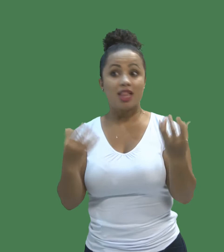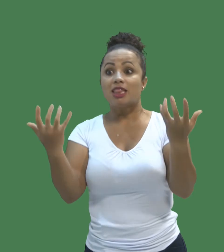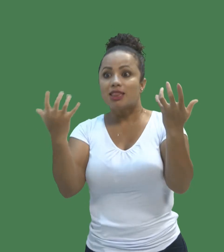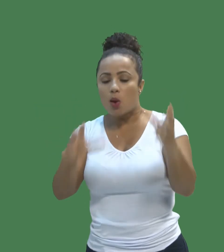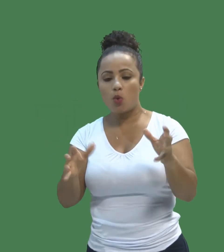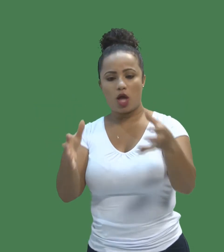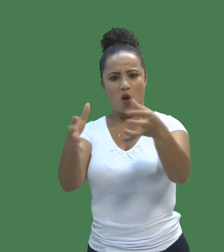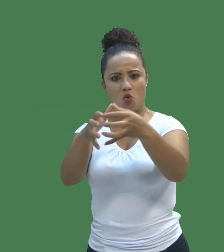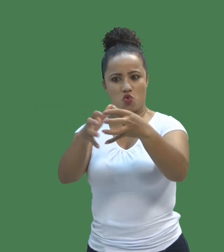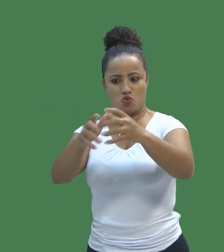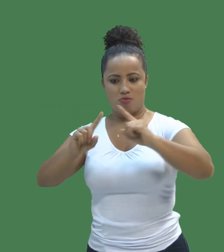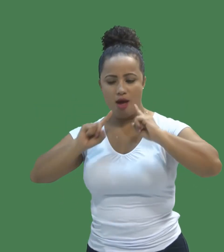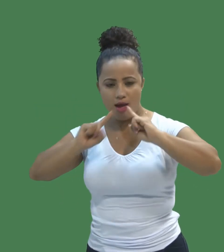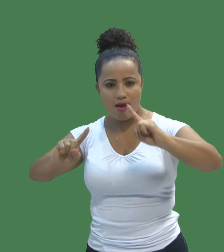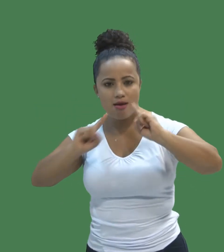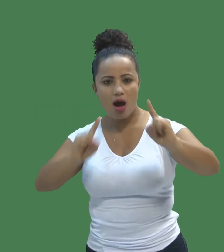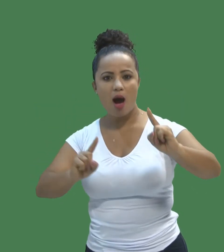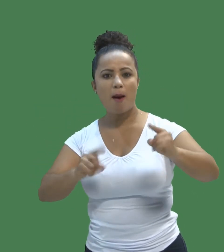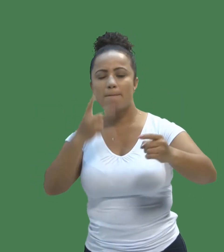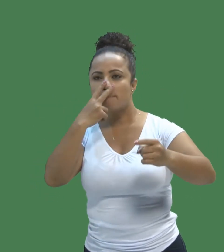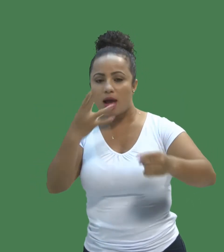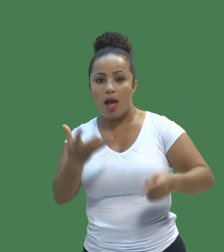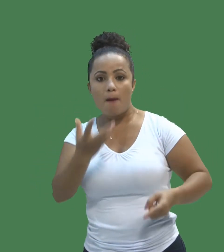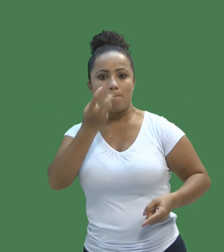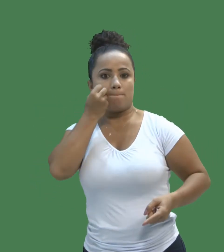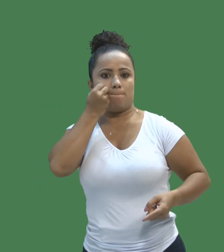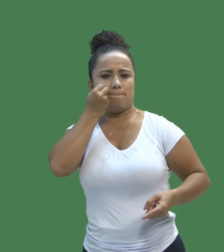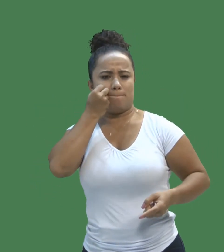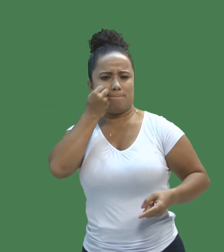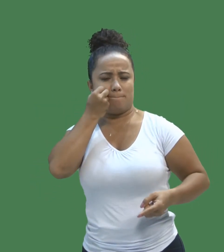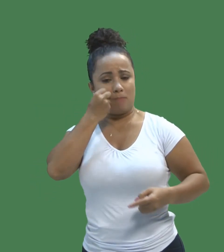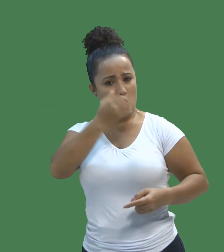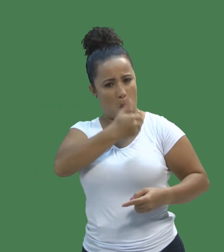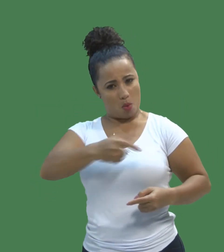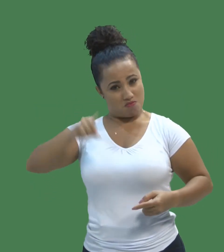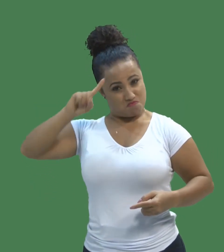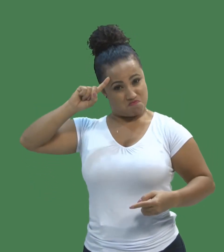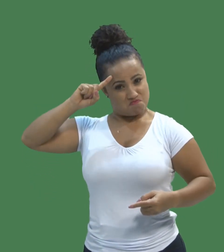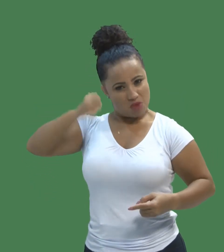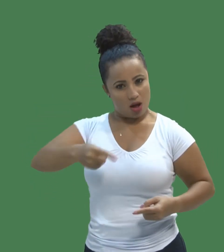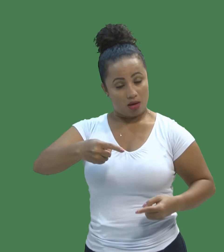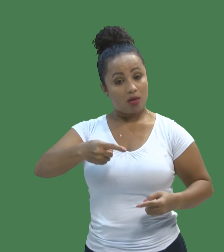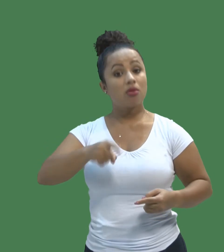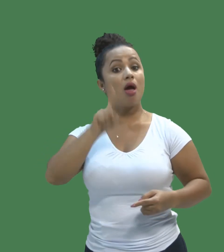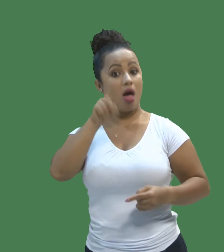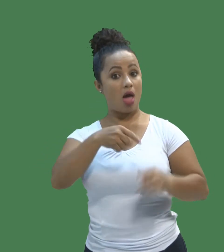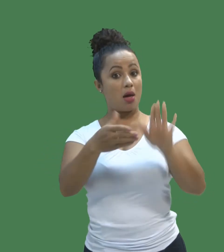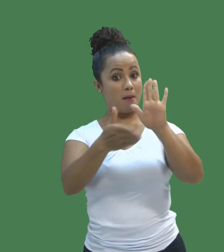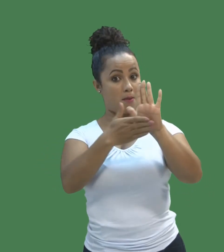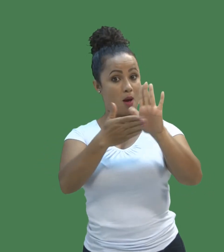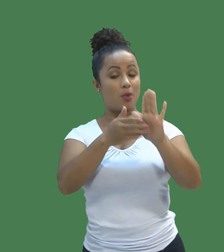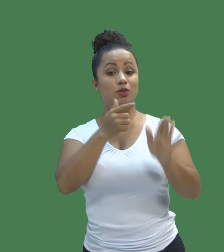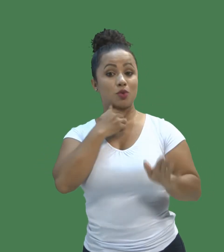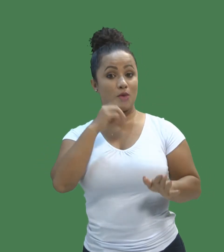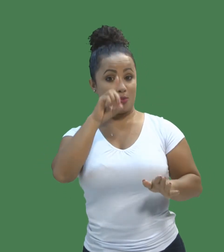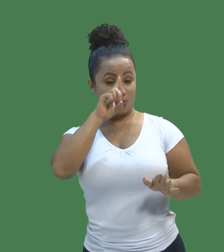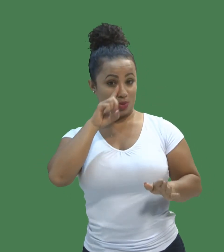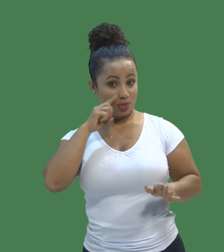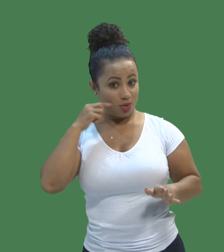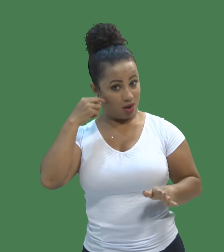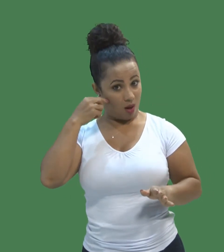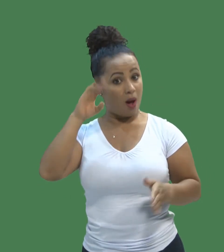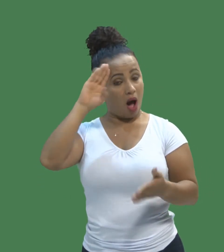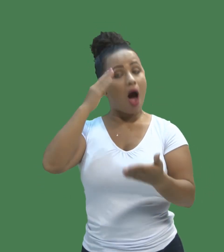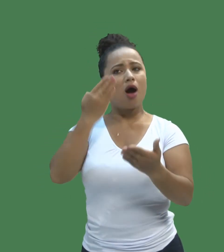Coagir para fazer calar. Essa imposição de ordem era a forma ideal que o francês Émile